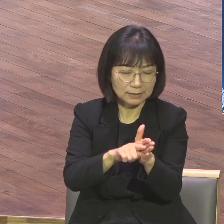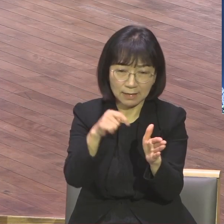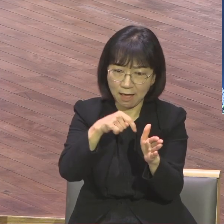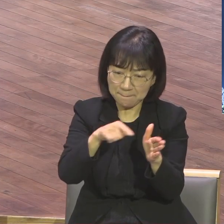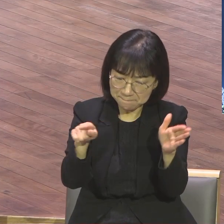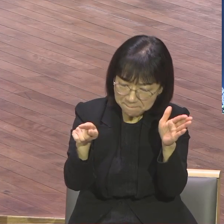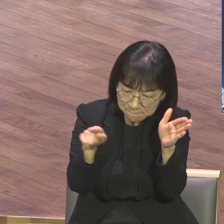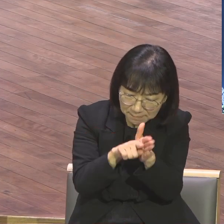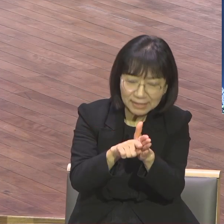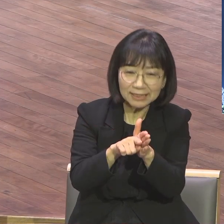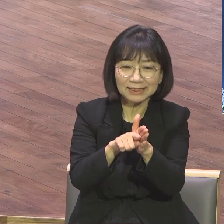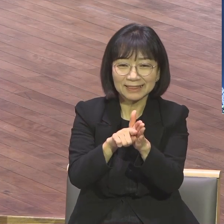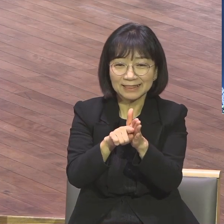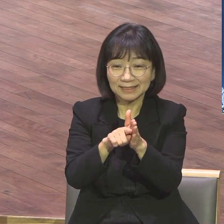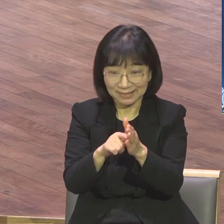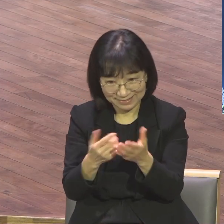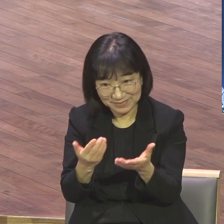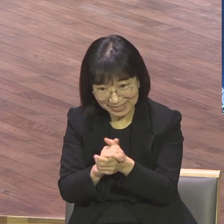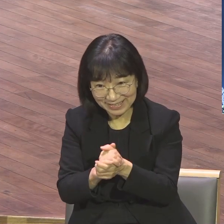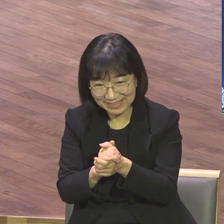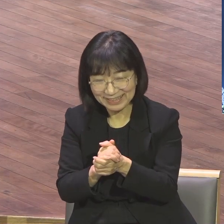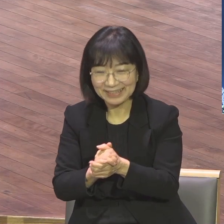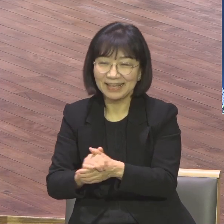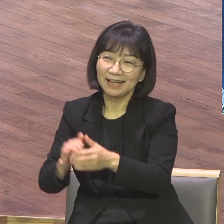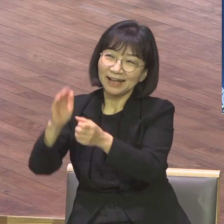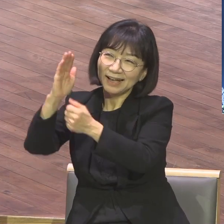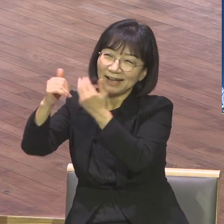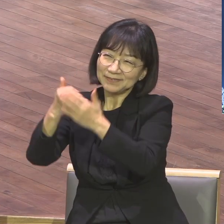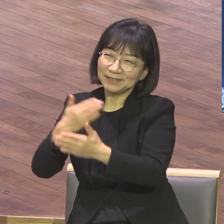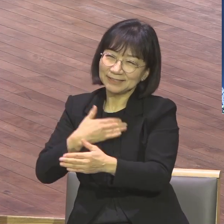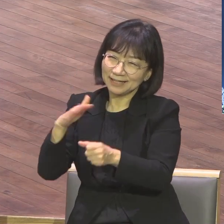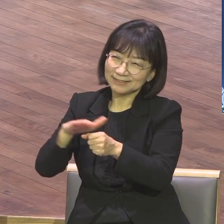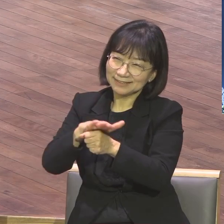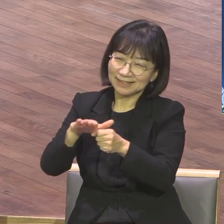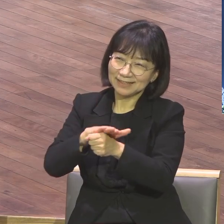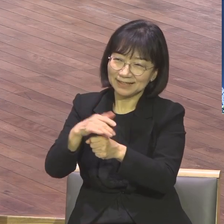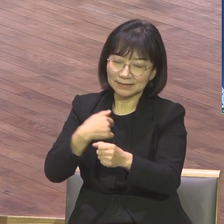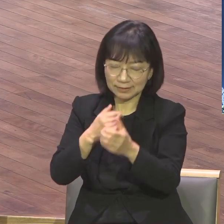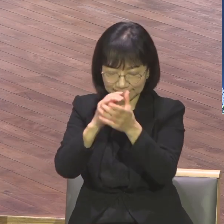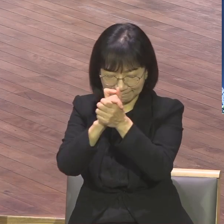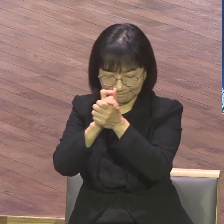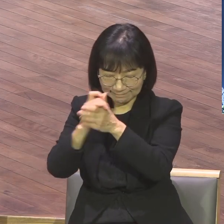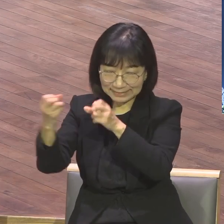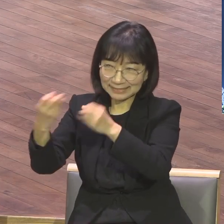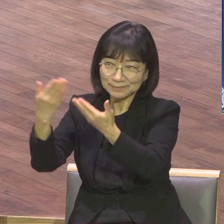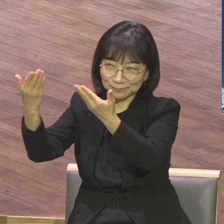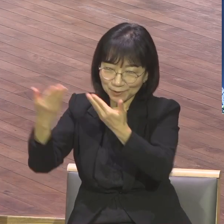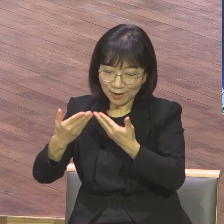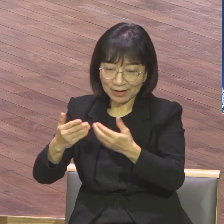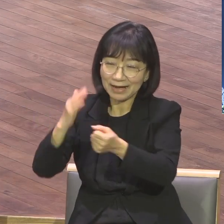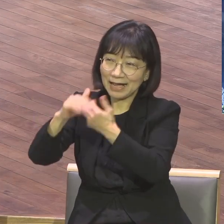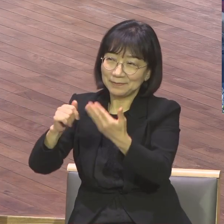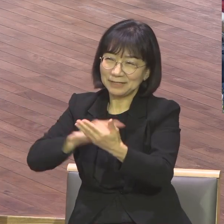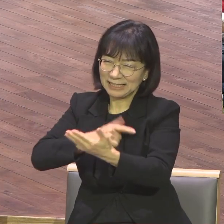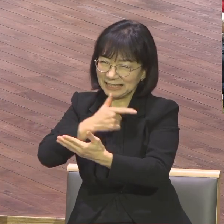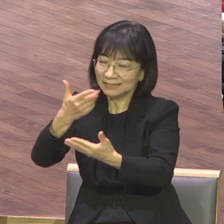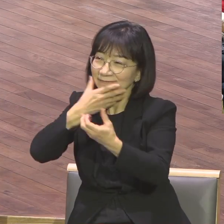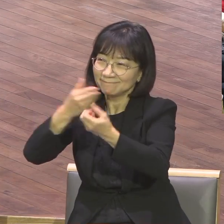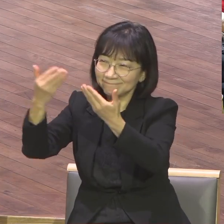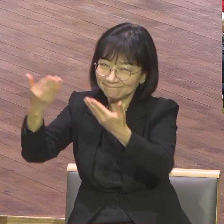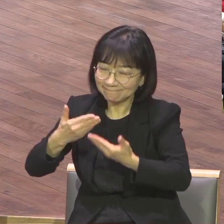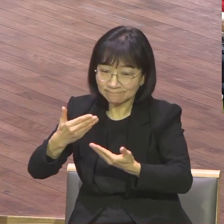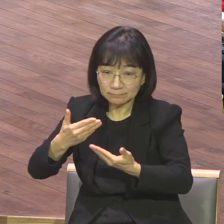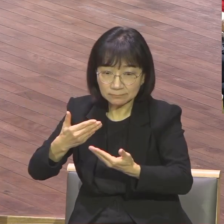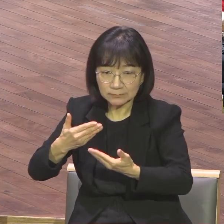아멘. 하나님 나를 제일 사랑해. 하나님 내 기도를 제일 잘 들어줘. 하나님 나를 제일 축복하셔. 아멘.